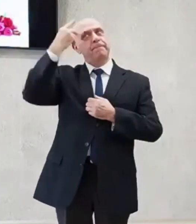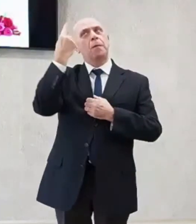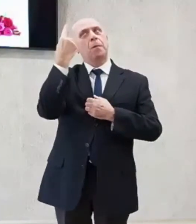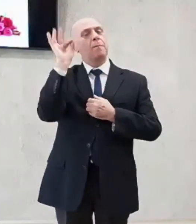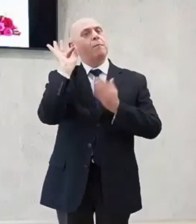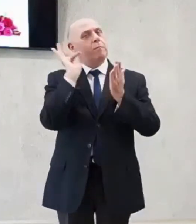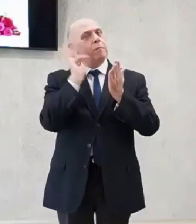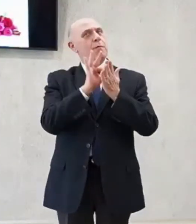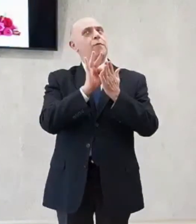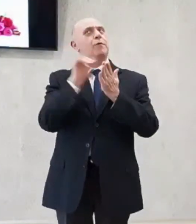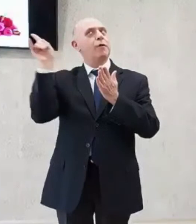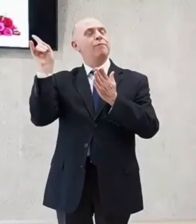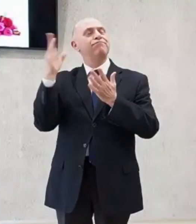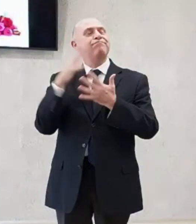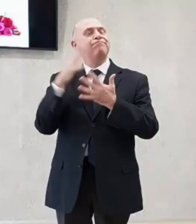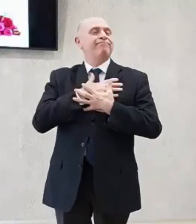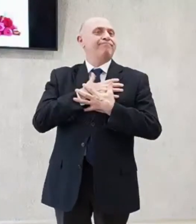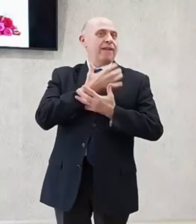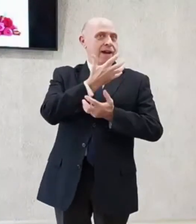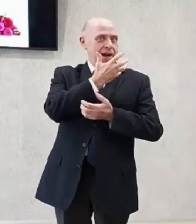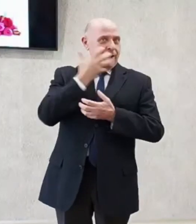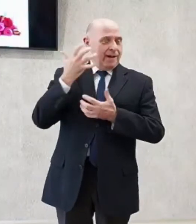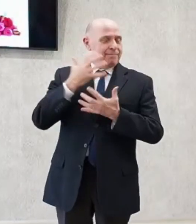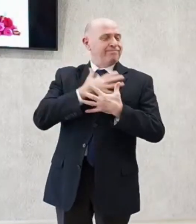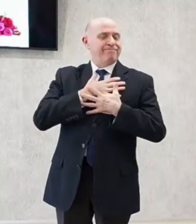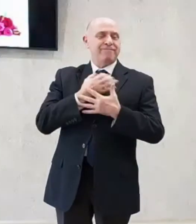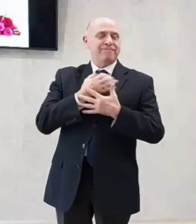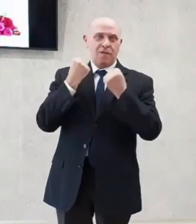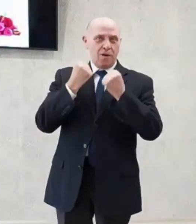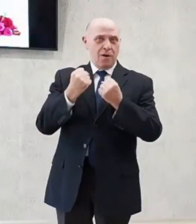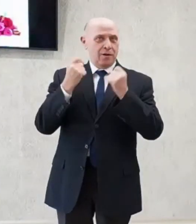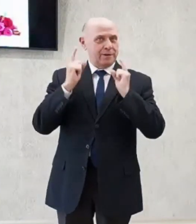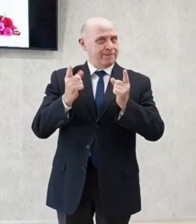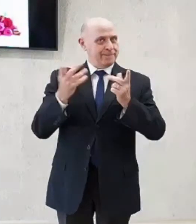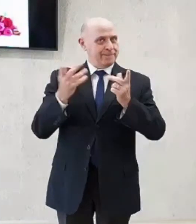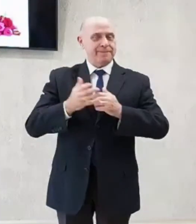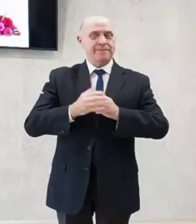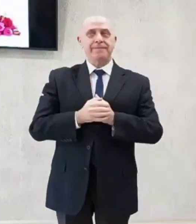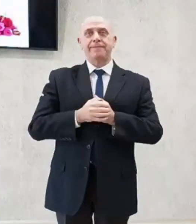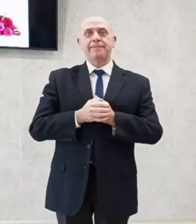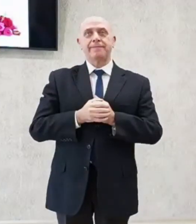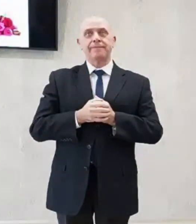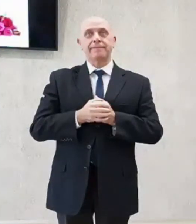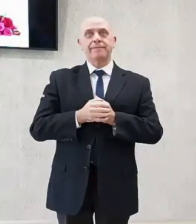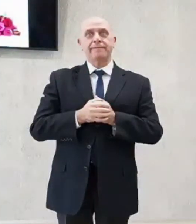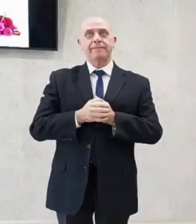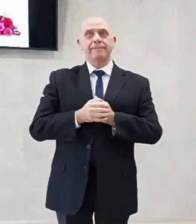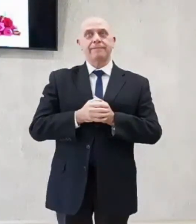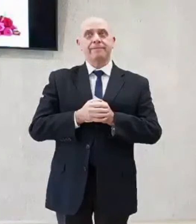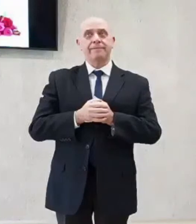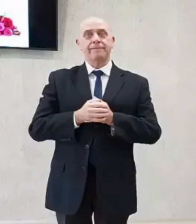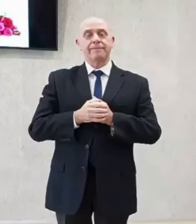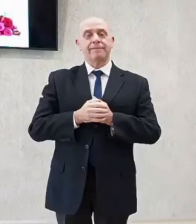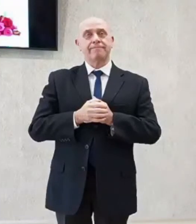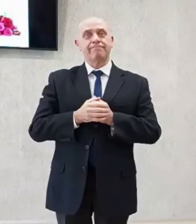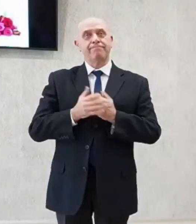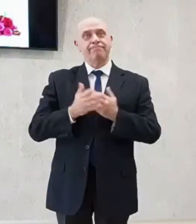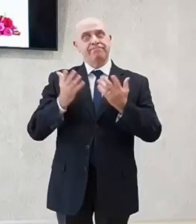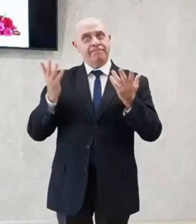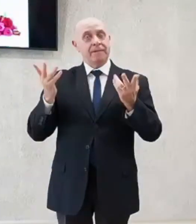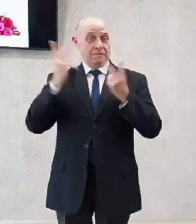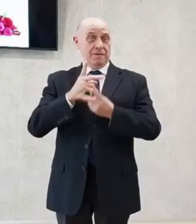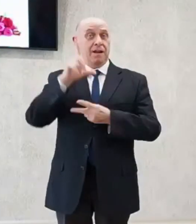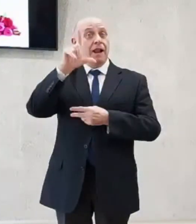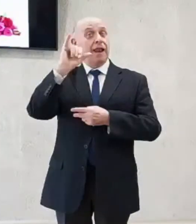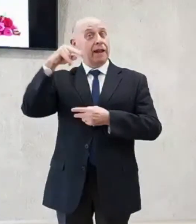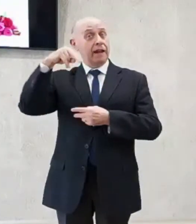cuore alla nostra sorella Lina ci ha anche che gli